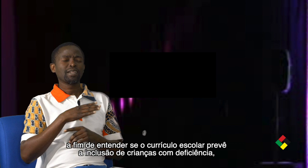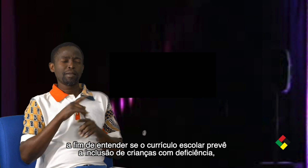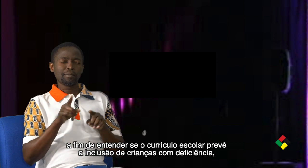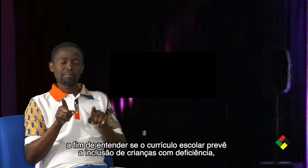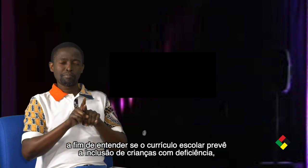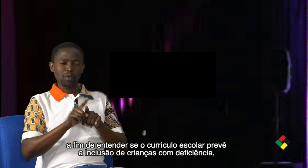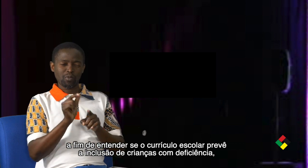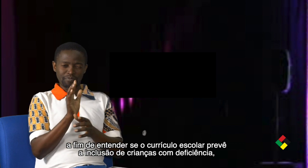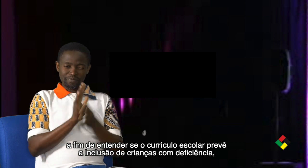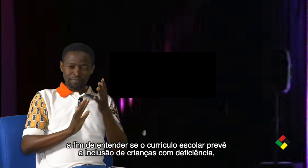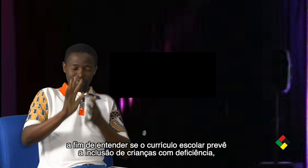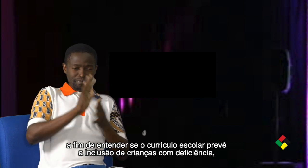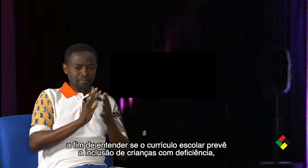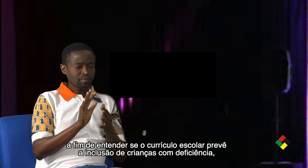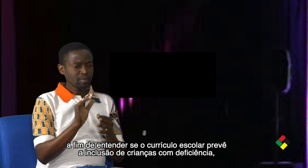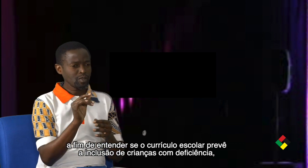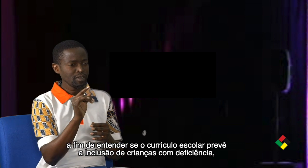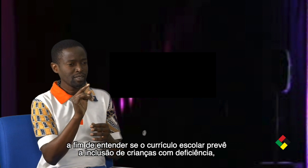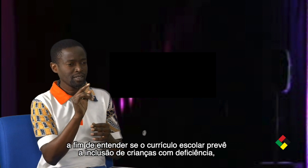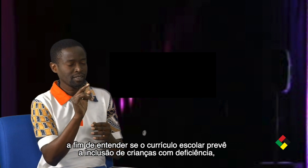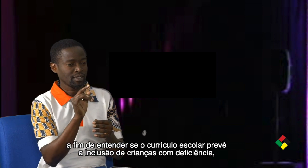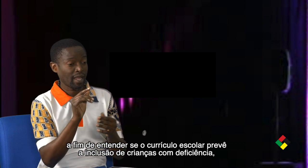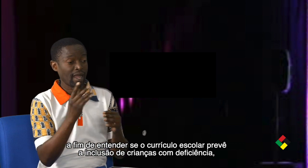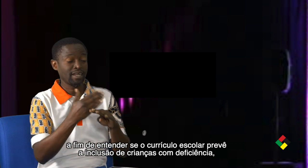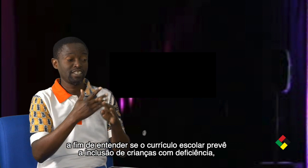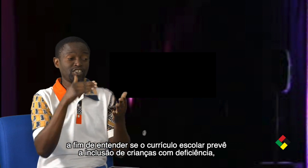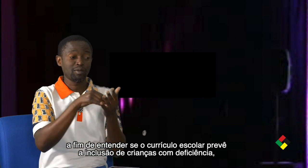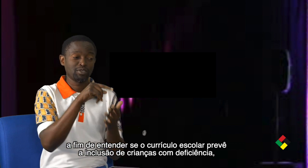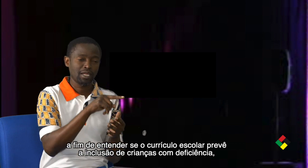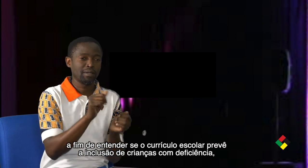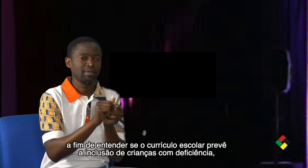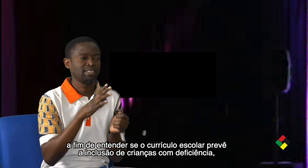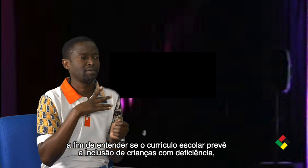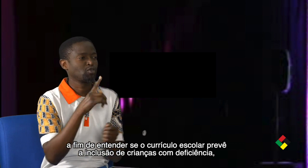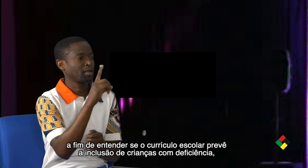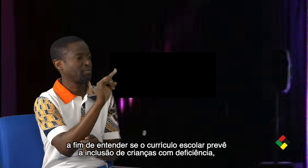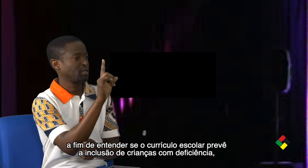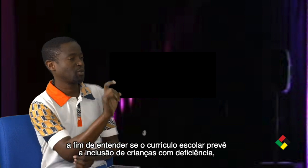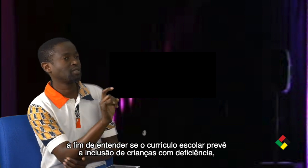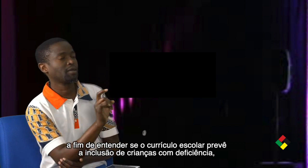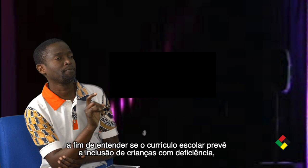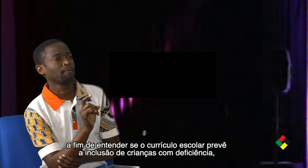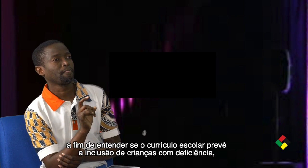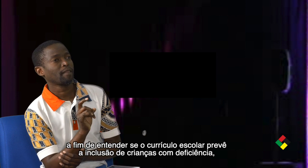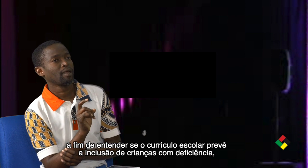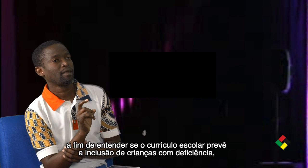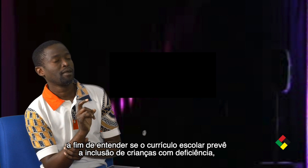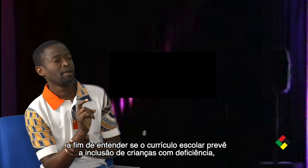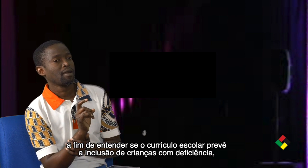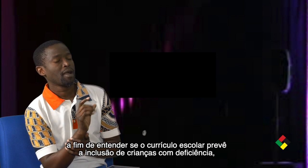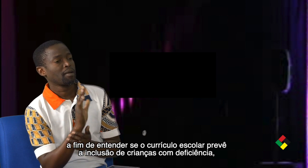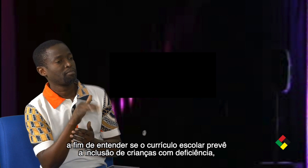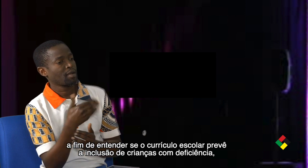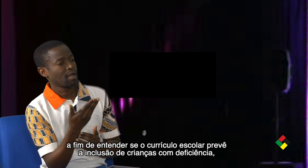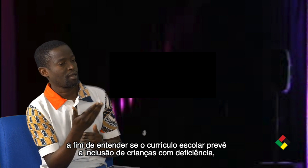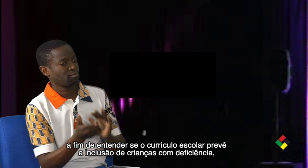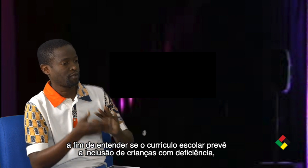que é para poder perceber sobre a educação isto é, com crianças com